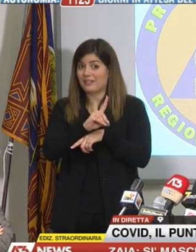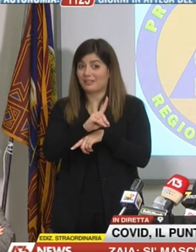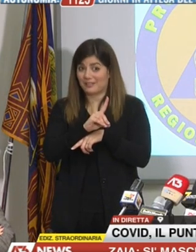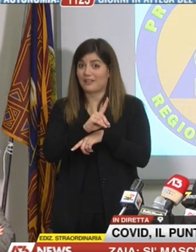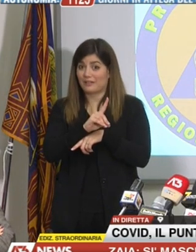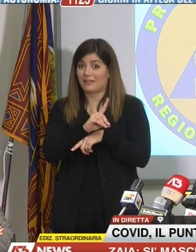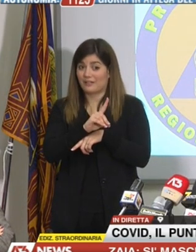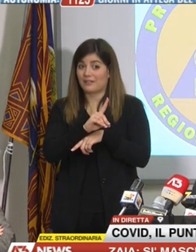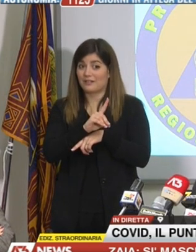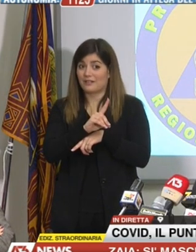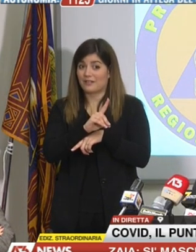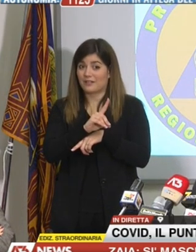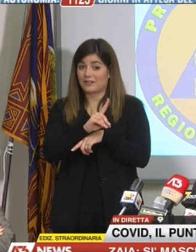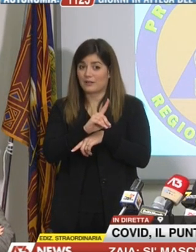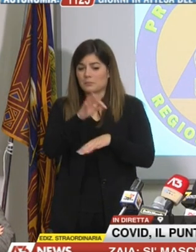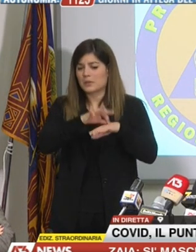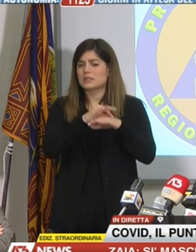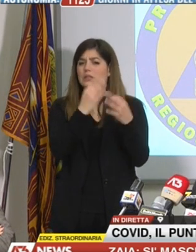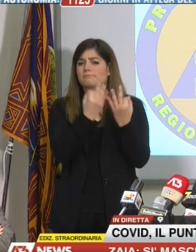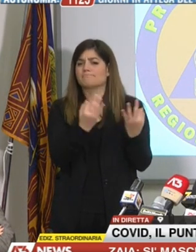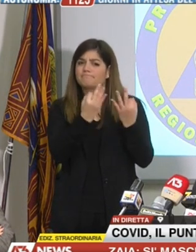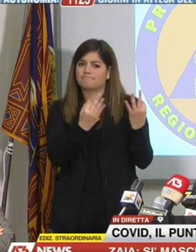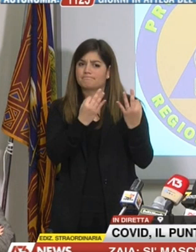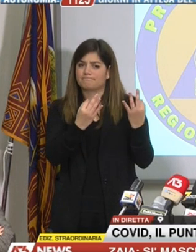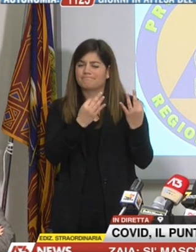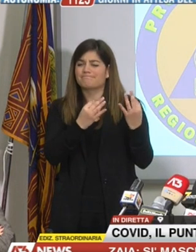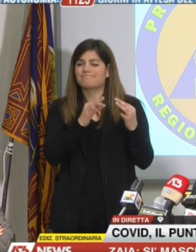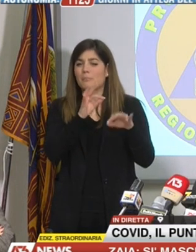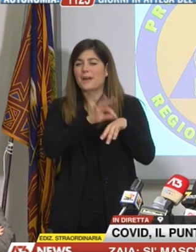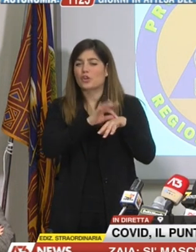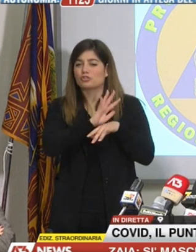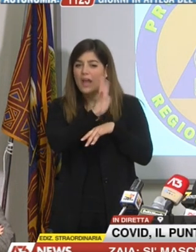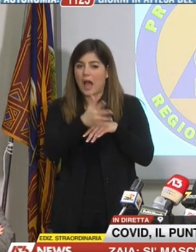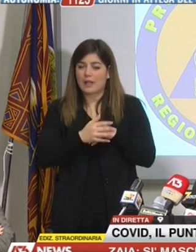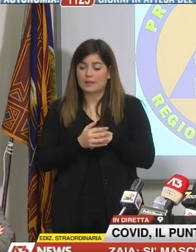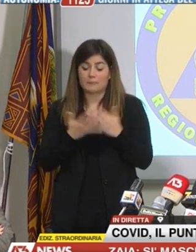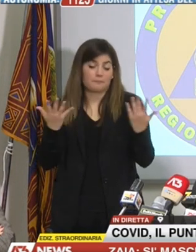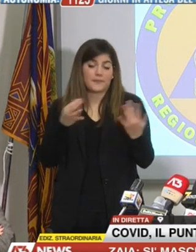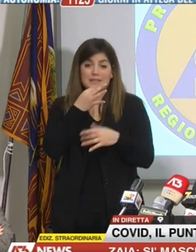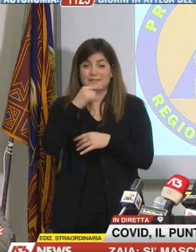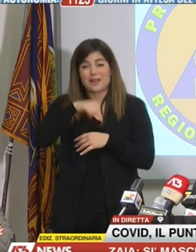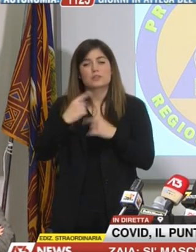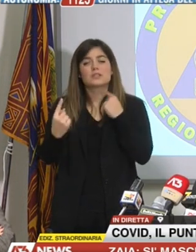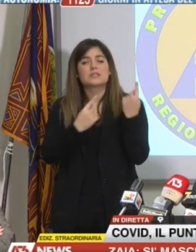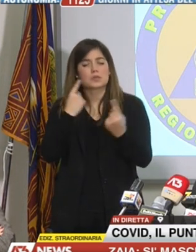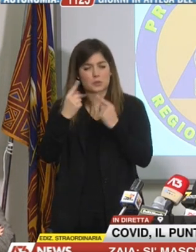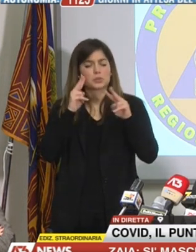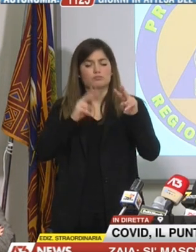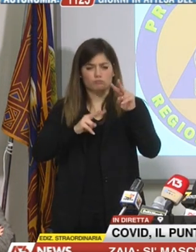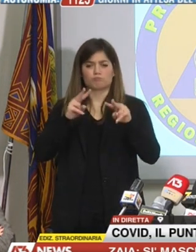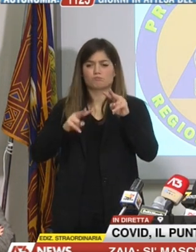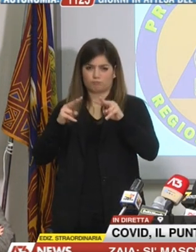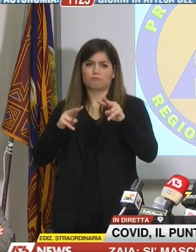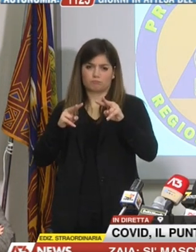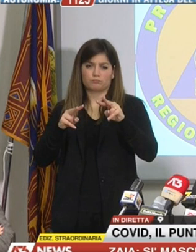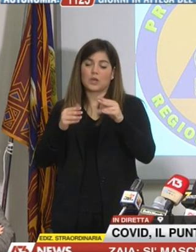fondamentalmente oggi siamo nella condizione di dire di avere una situazione sotto controllo. Ringrazio veramente di cuore tutti